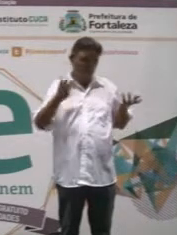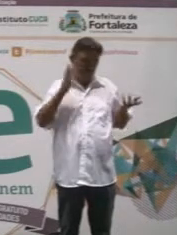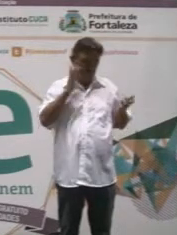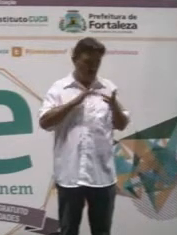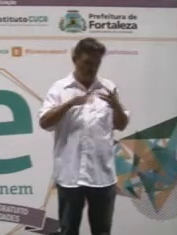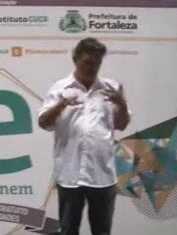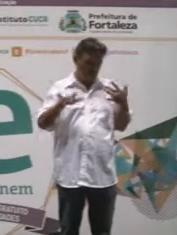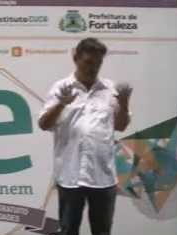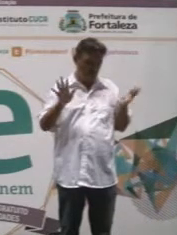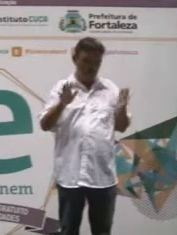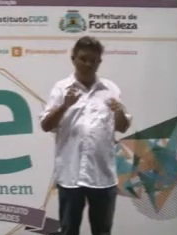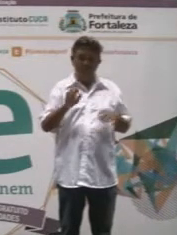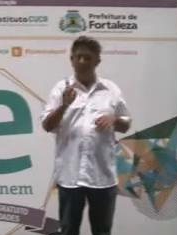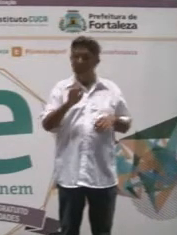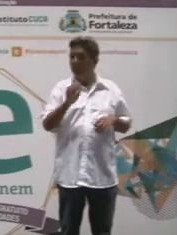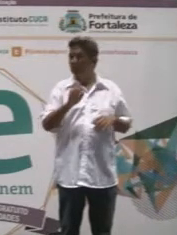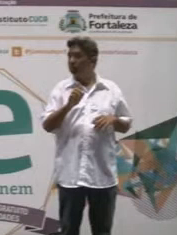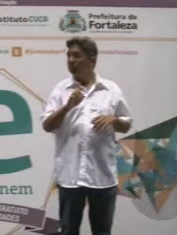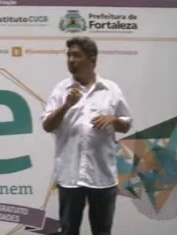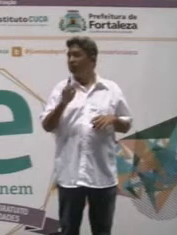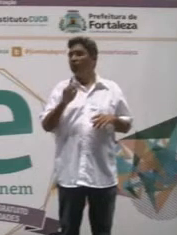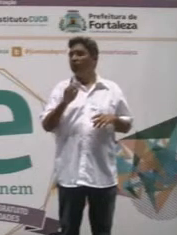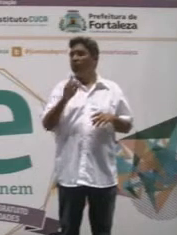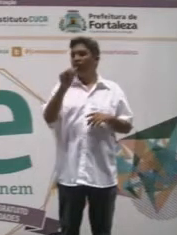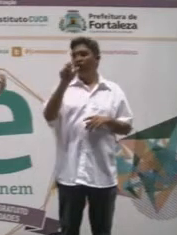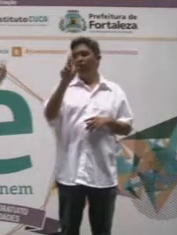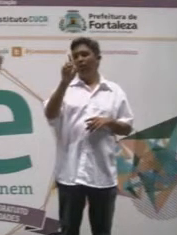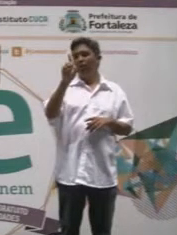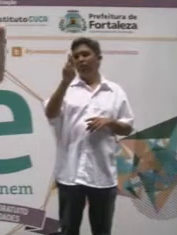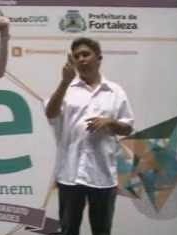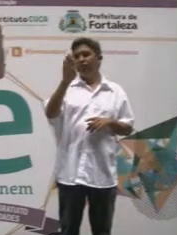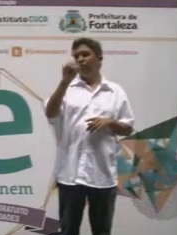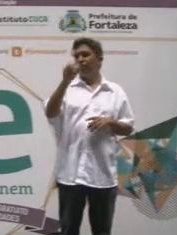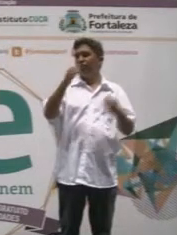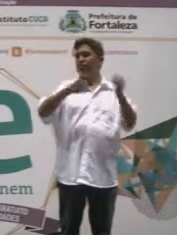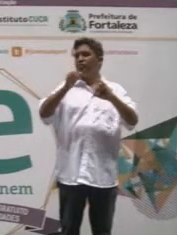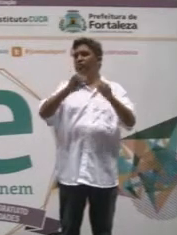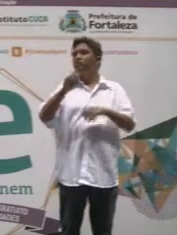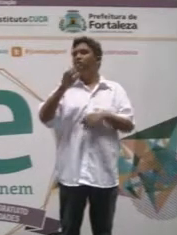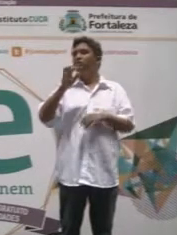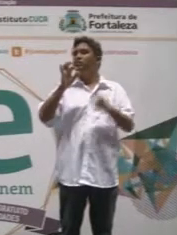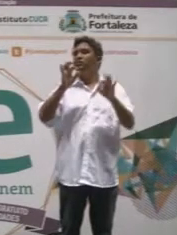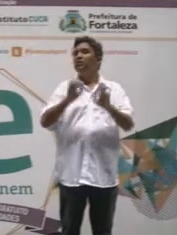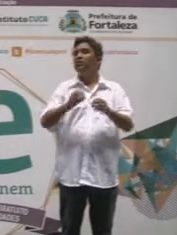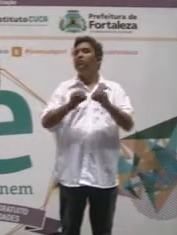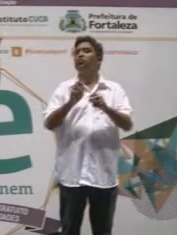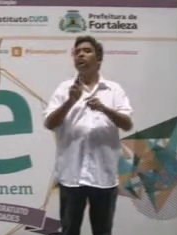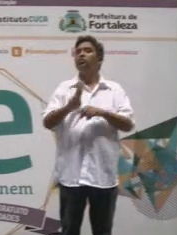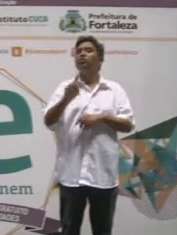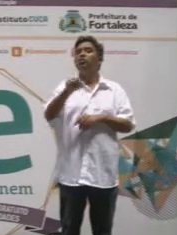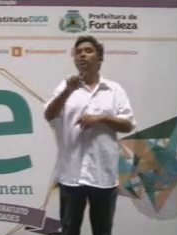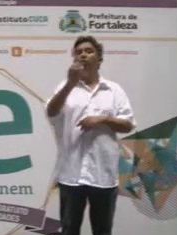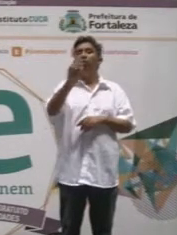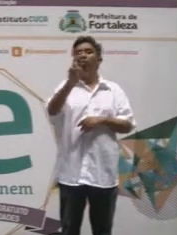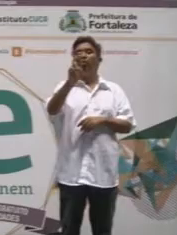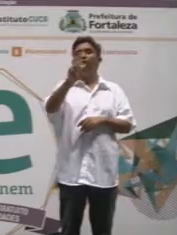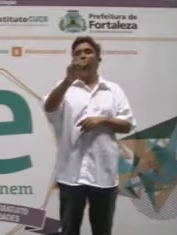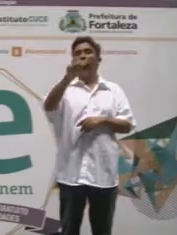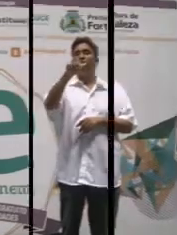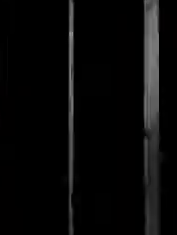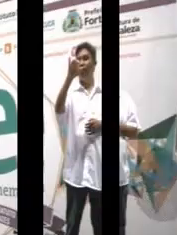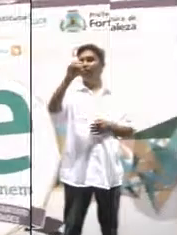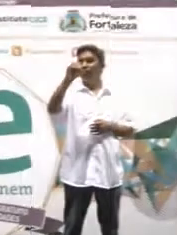ok? Não é, olha para mim, não é adubo químico. O ideal seria utilizar o que? Adubo orgânico. Por isso que eu deixei